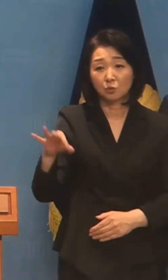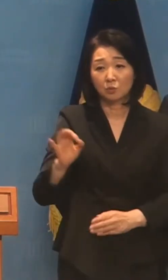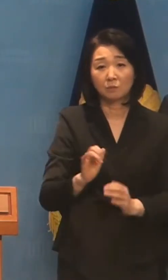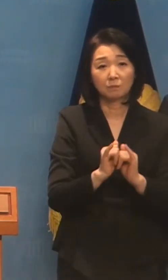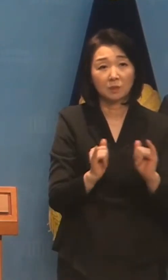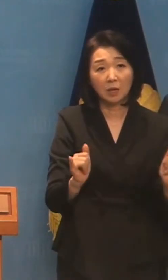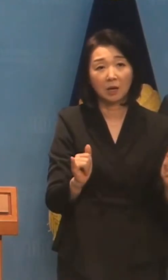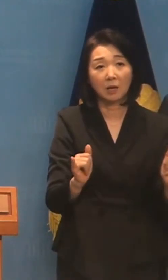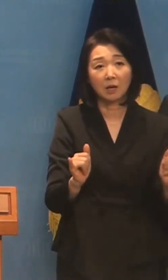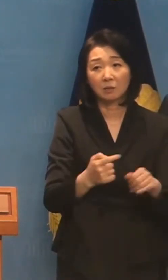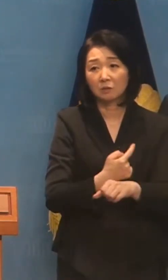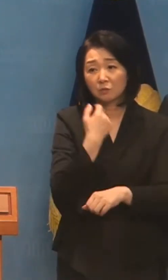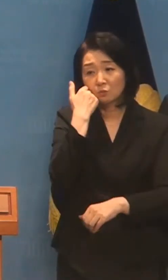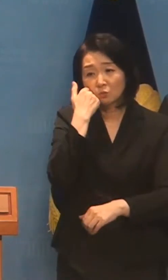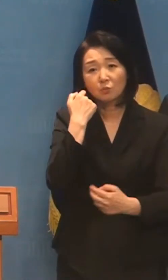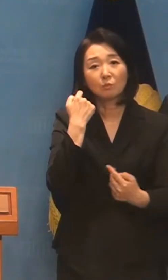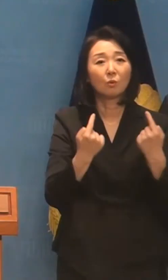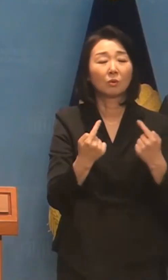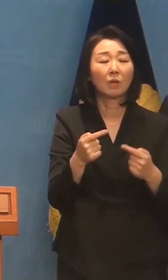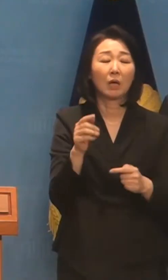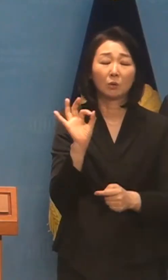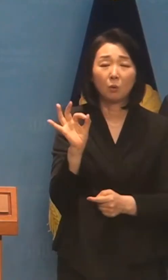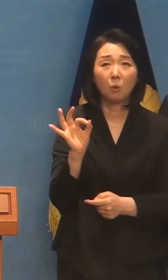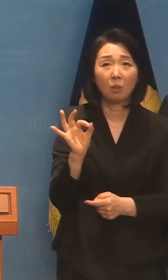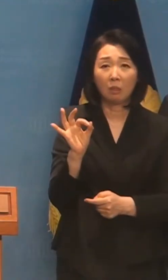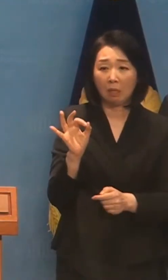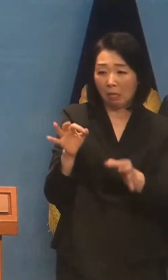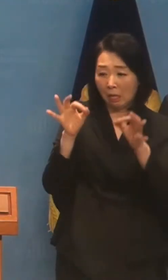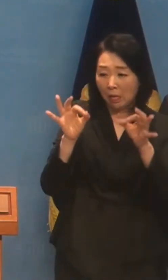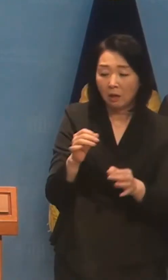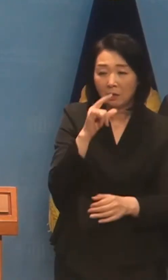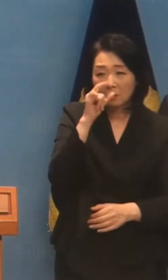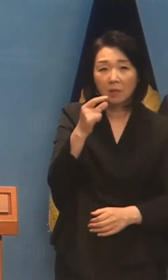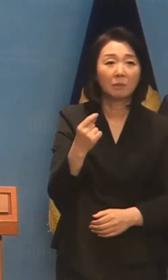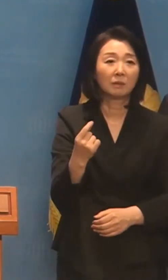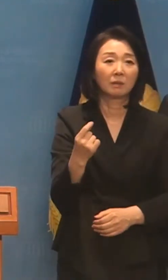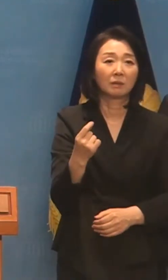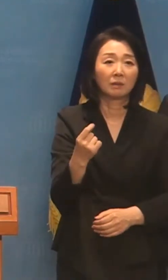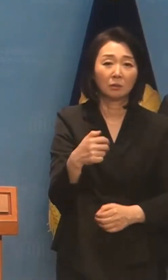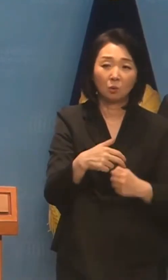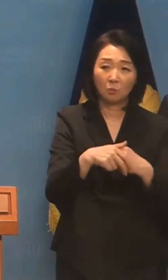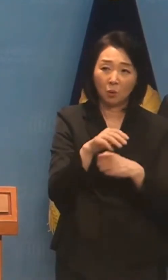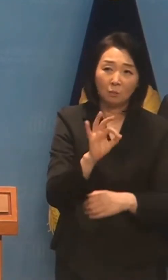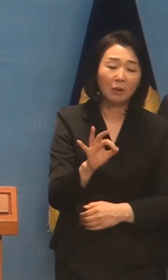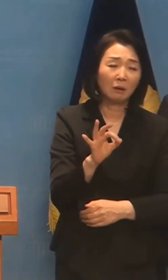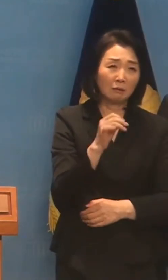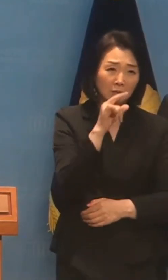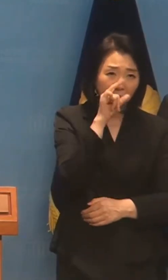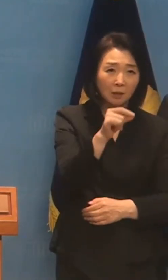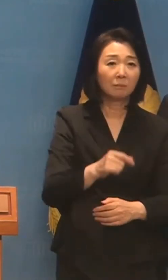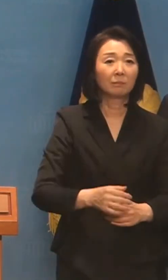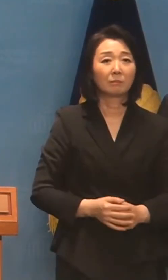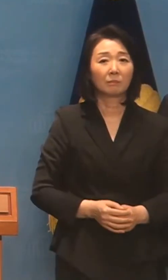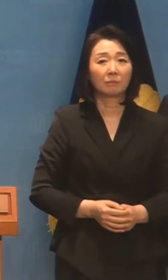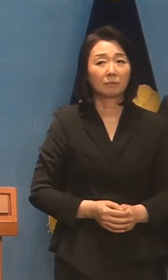수급자는 그 누구보다 물가에 민감하고 그 누구보다 병원비에